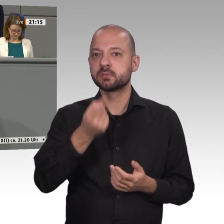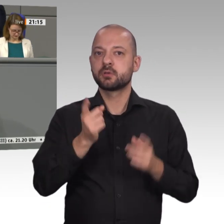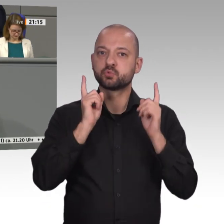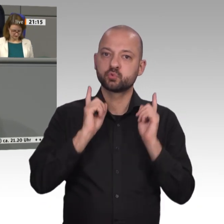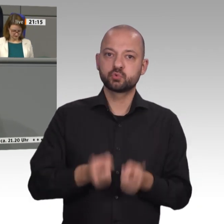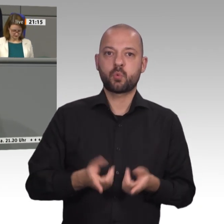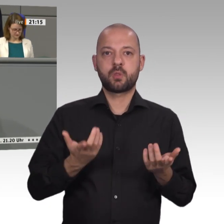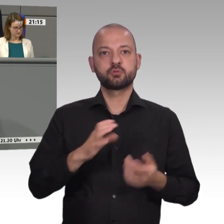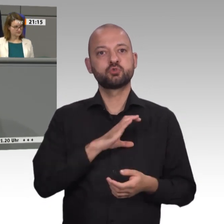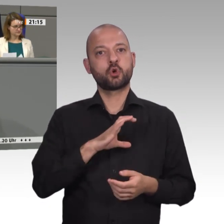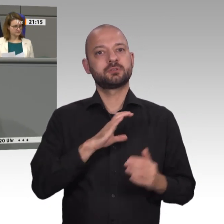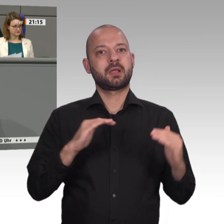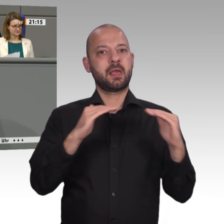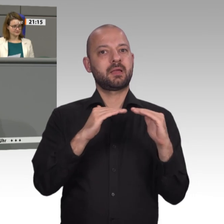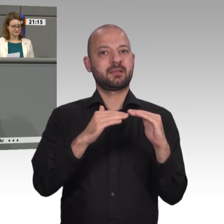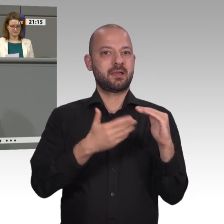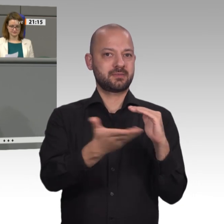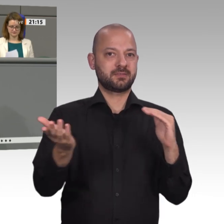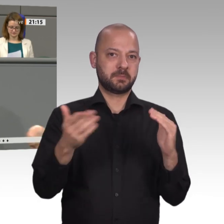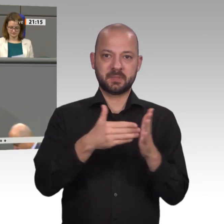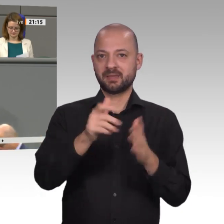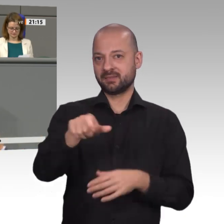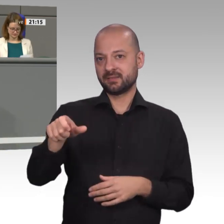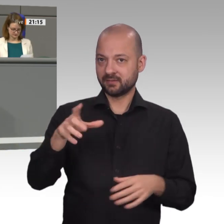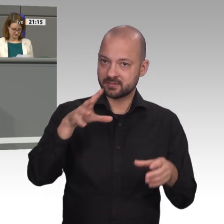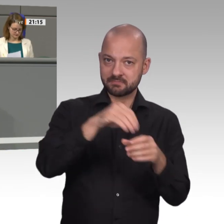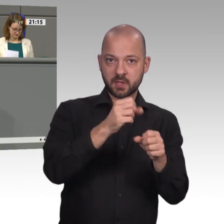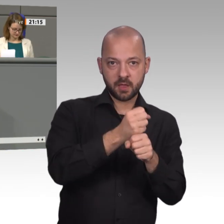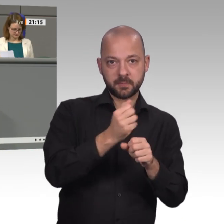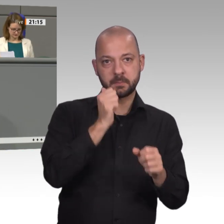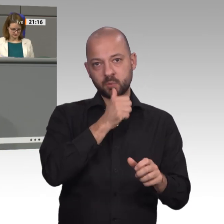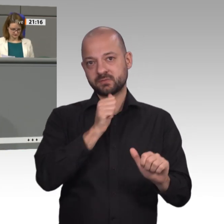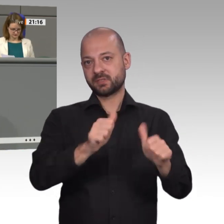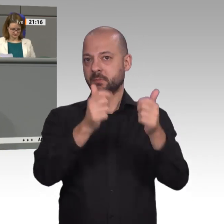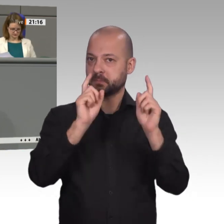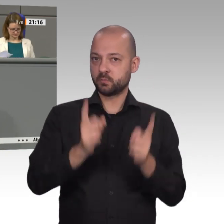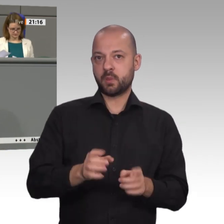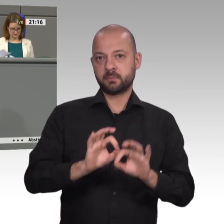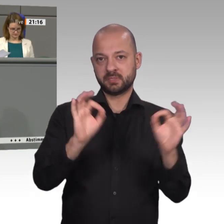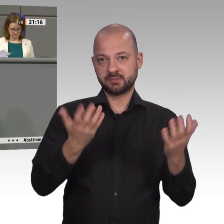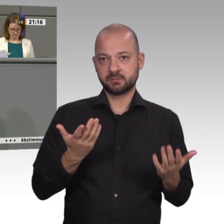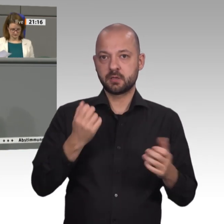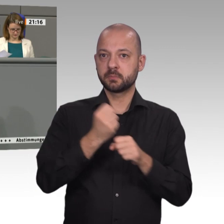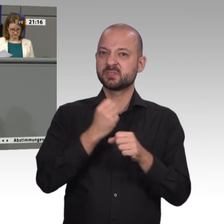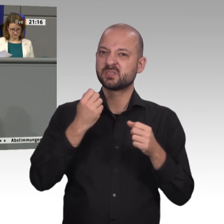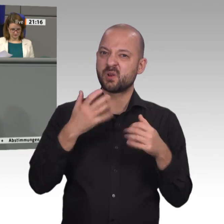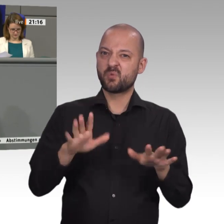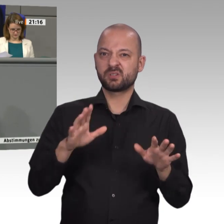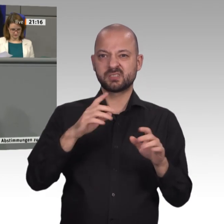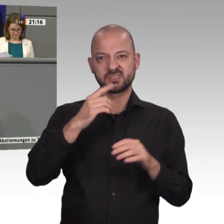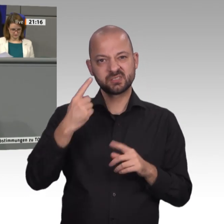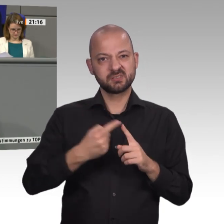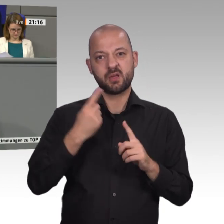Fast 20 Jahre her. Wenn man sich die Anhörung zum damaligen Gesetzentwurf anschaut, stechen zwei Anhörende